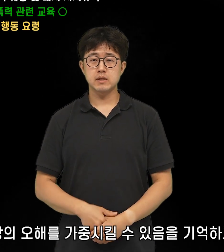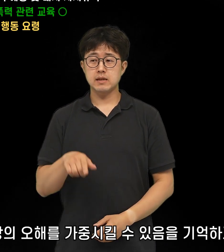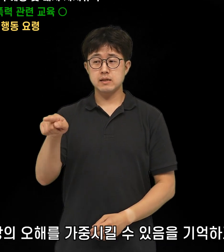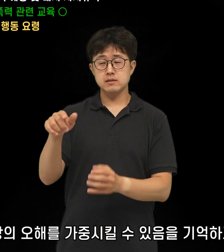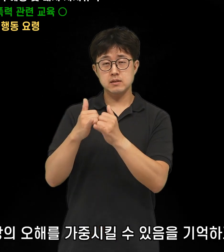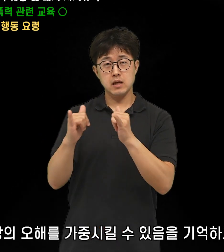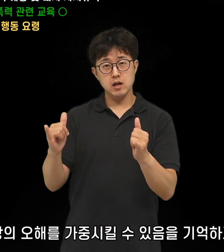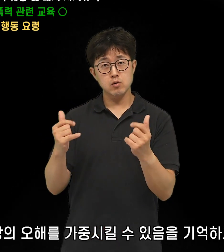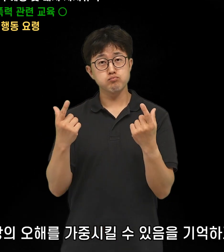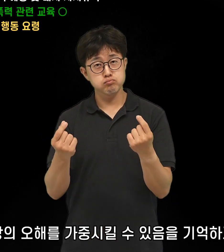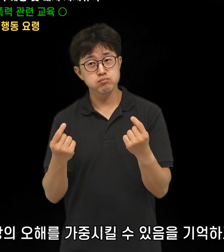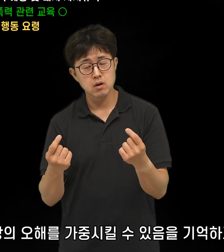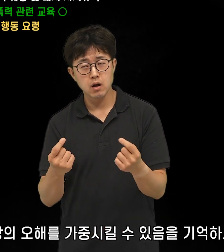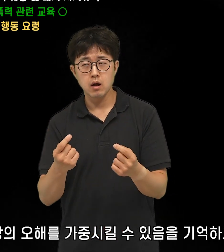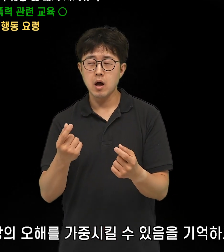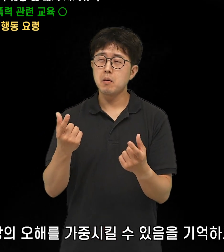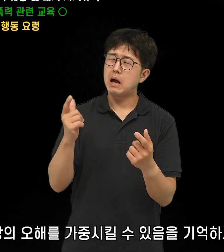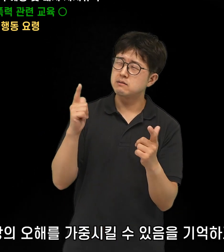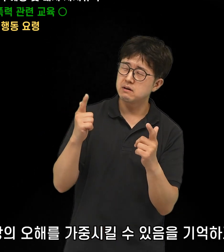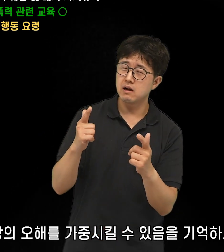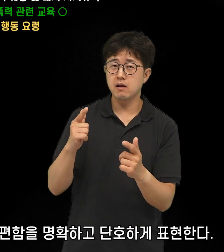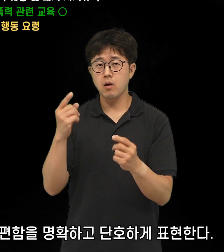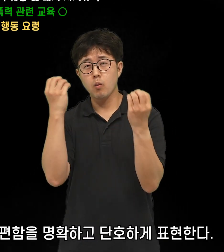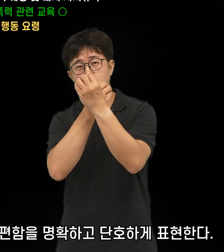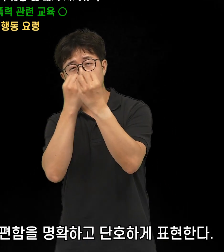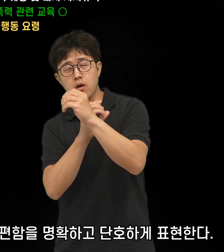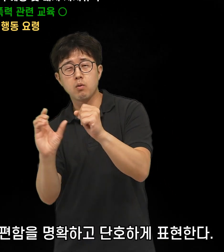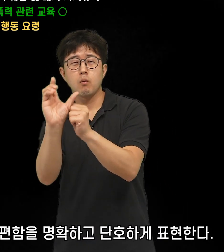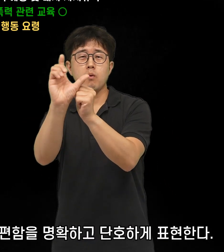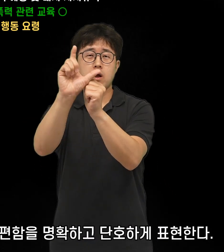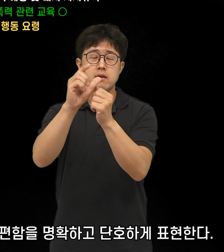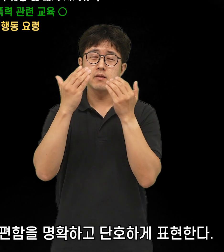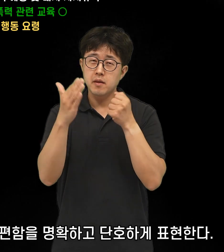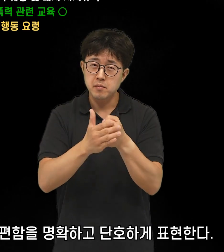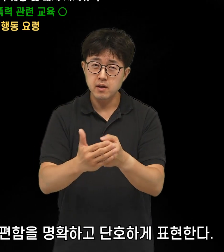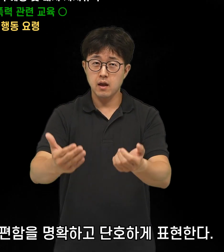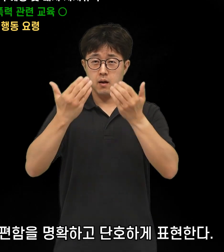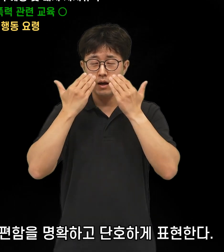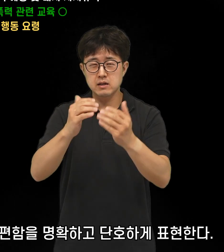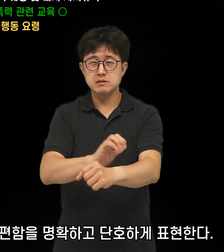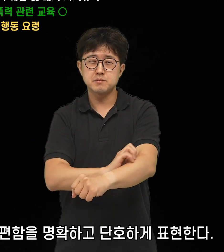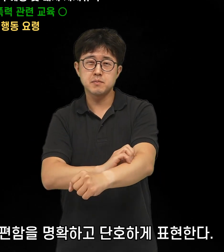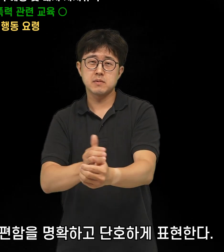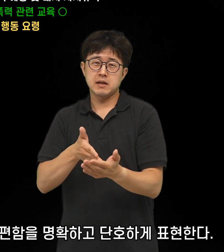오해를 가중시킬 수 있음을 기억하고 불편함을 명확하고 단호하게 표현한다.